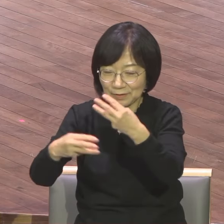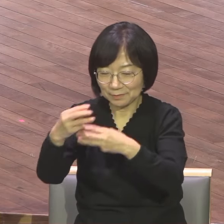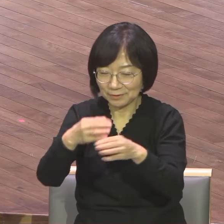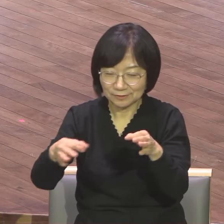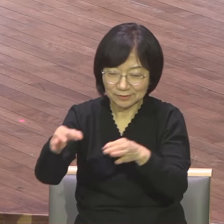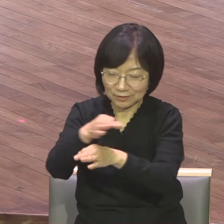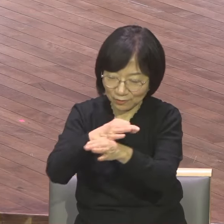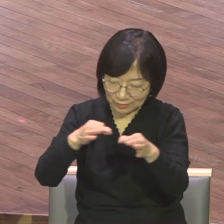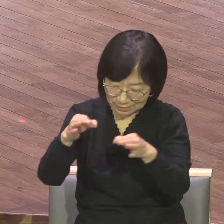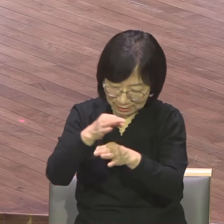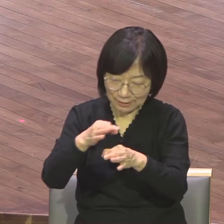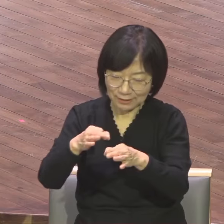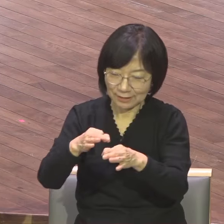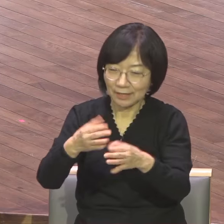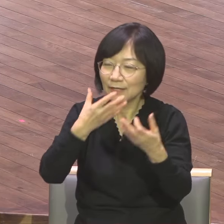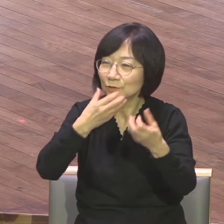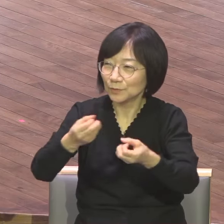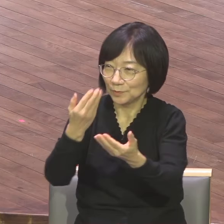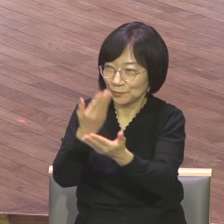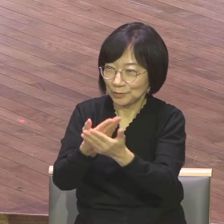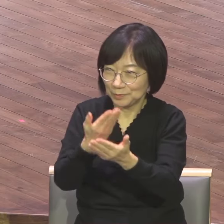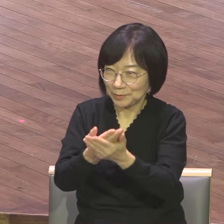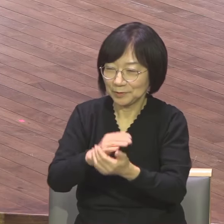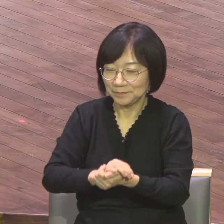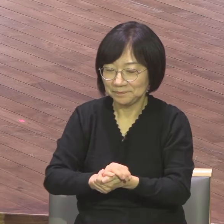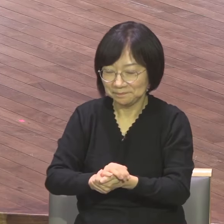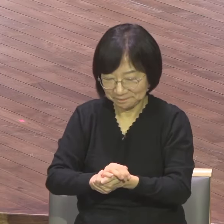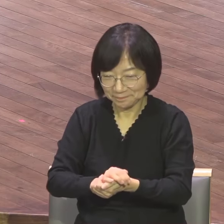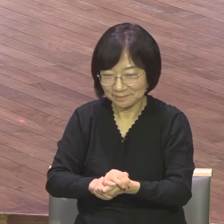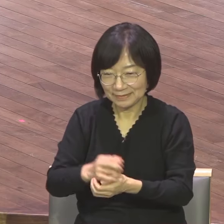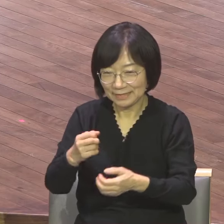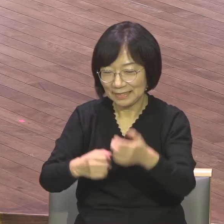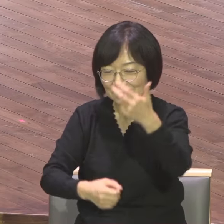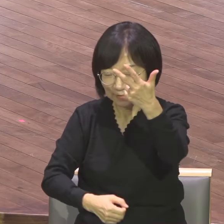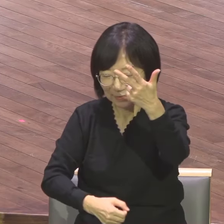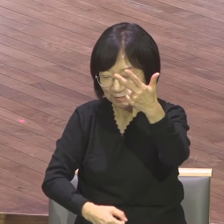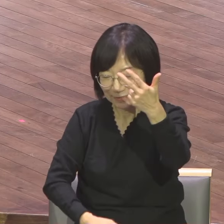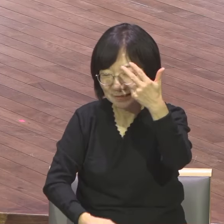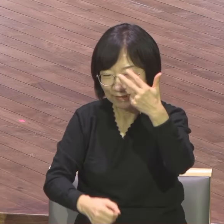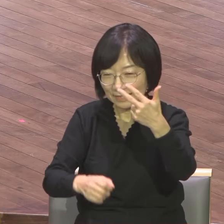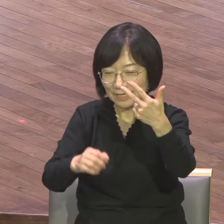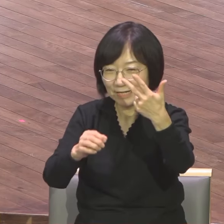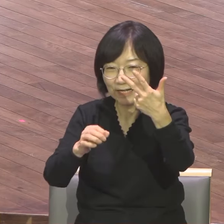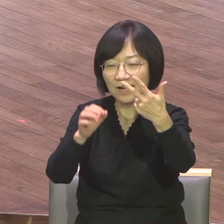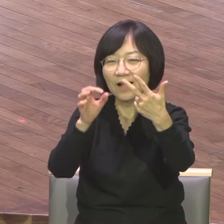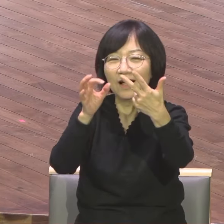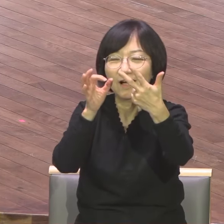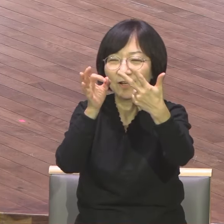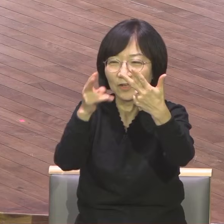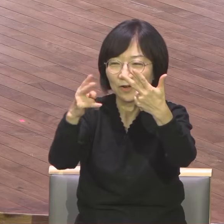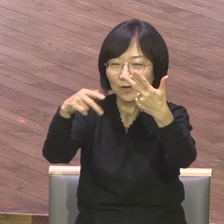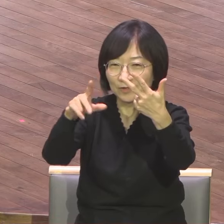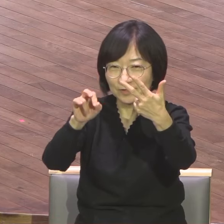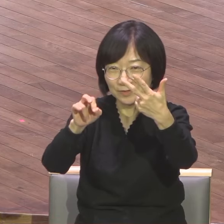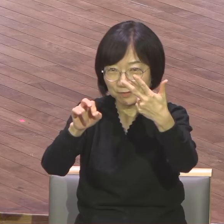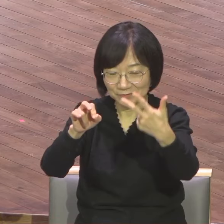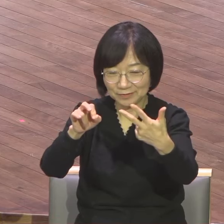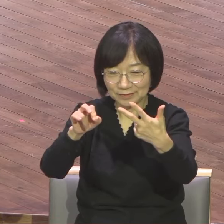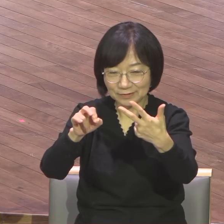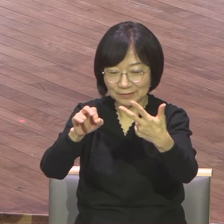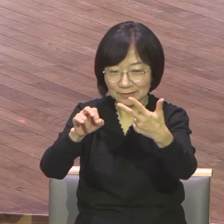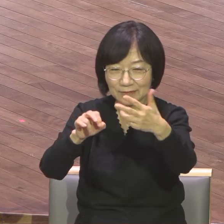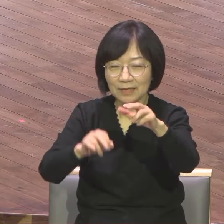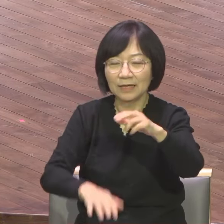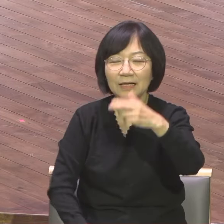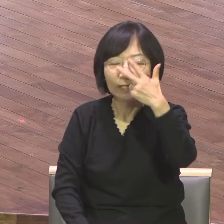드러니 지혜를 주옵소서. 777 언약의 이정표를 붙잡고 영원한 망대를 세워 나갈 수